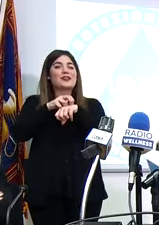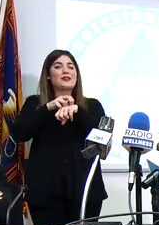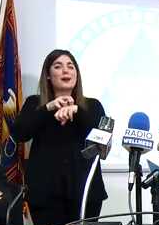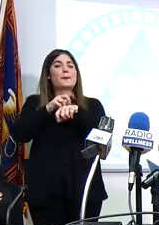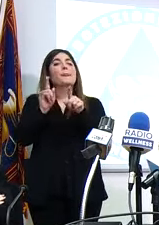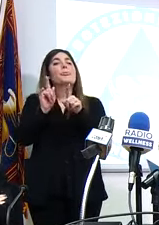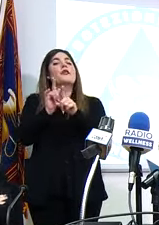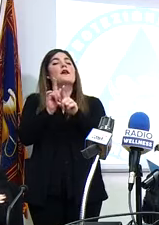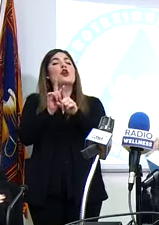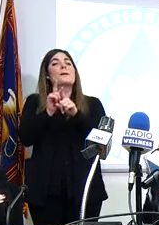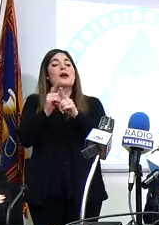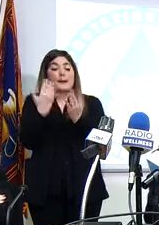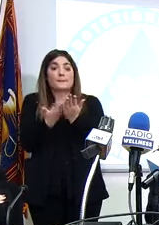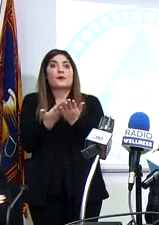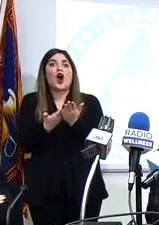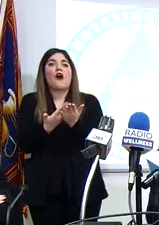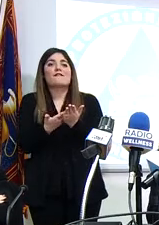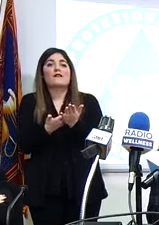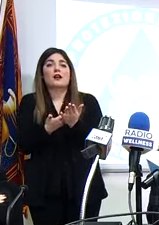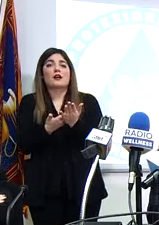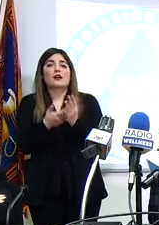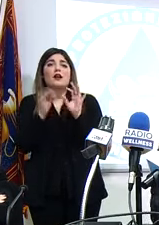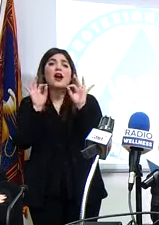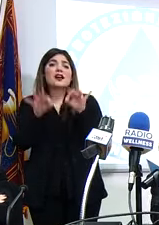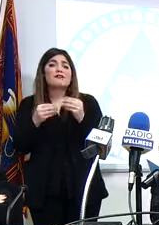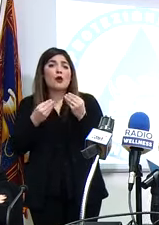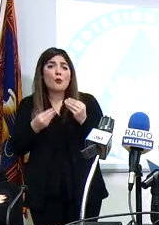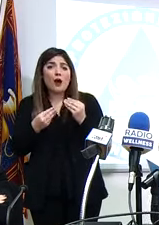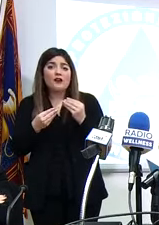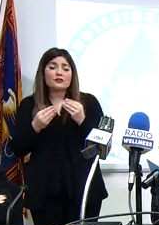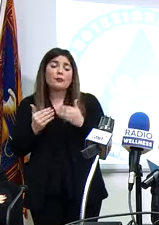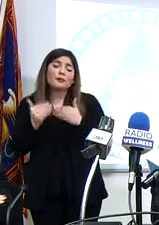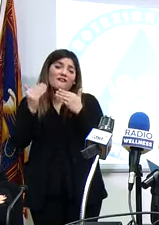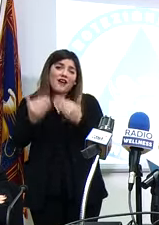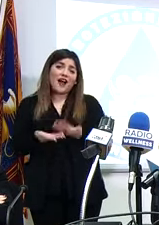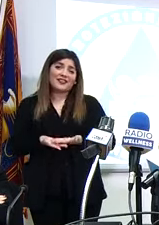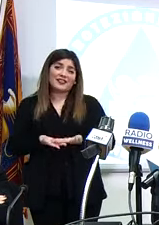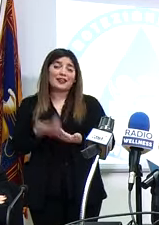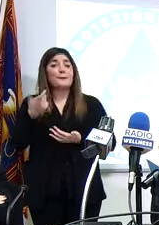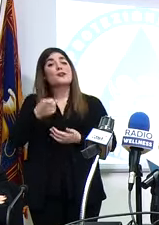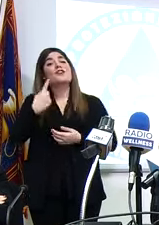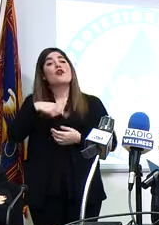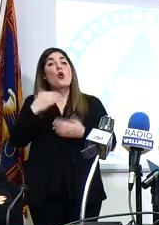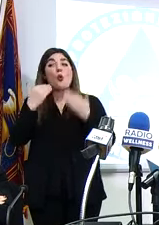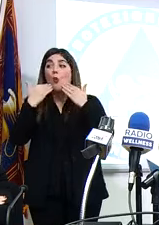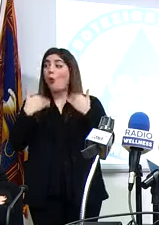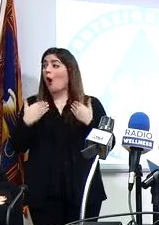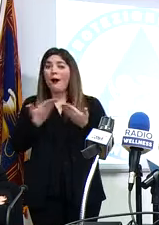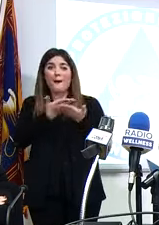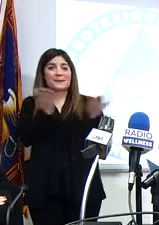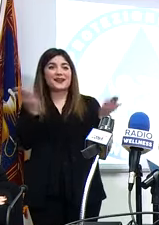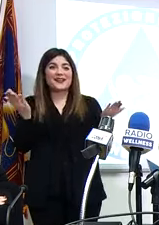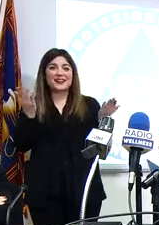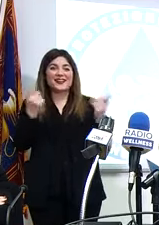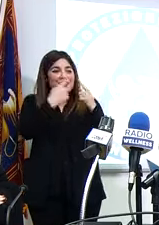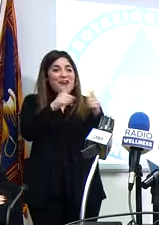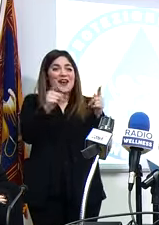prova, e si raggiunge dopo un po', ecco, perché noi siamo diversi uno dall'altro. Quindi, ecco,